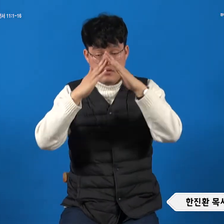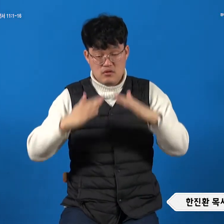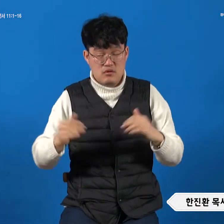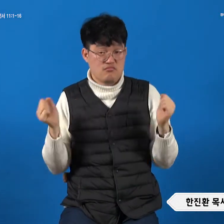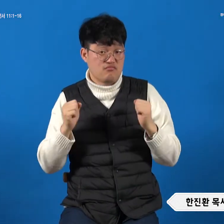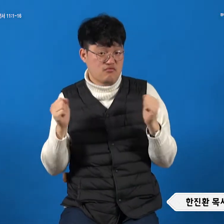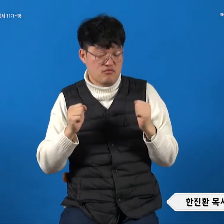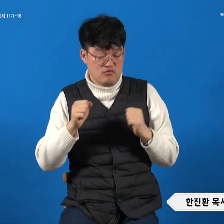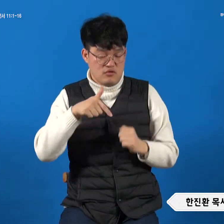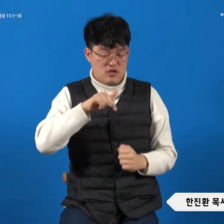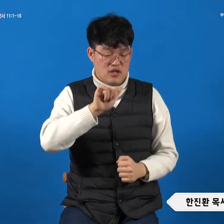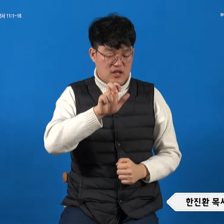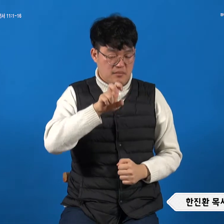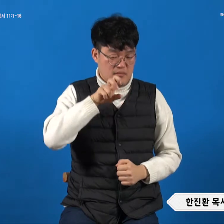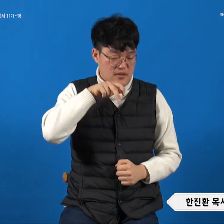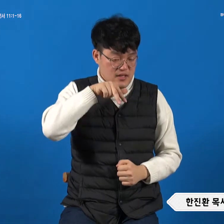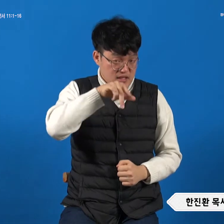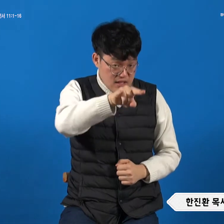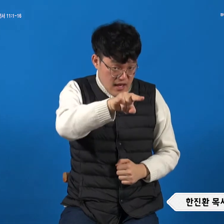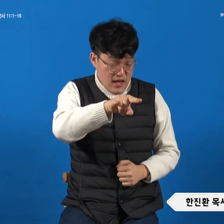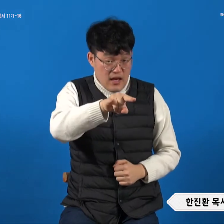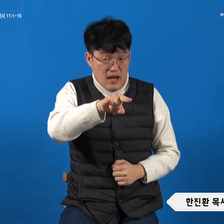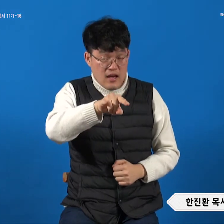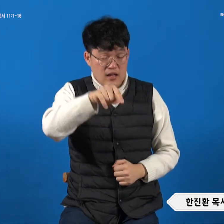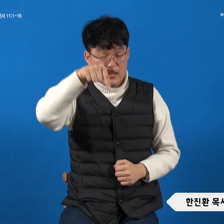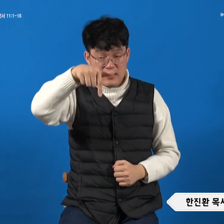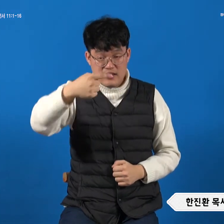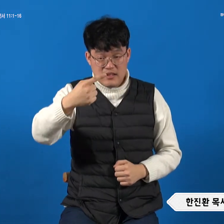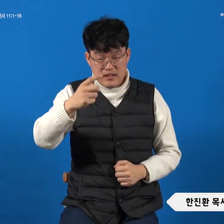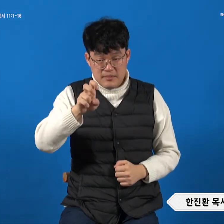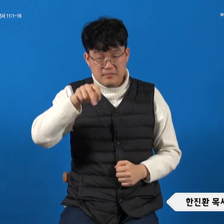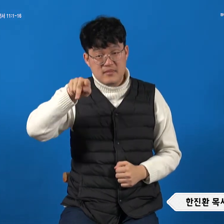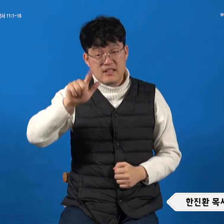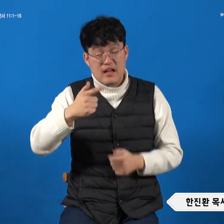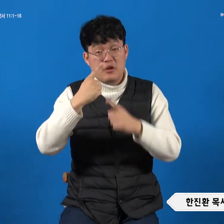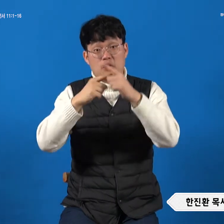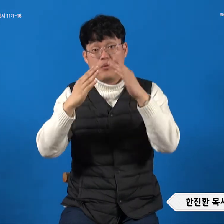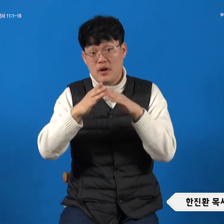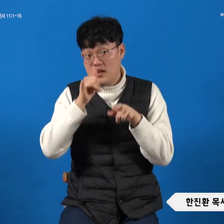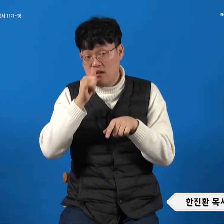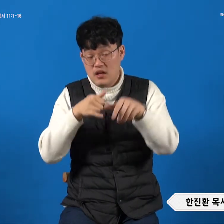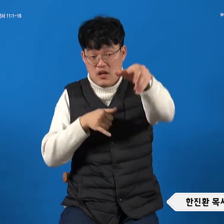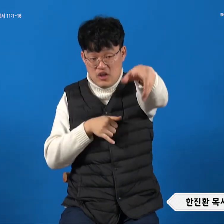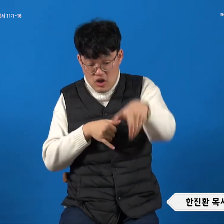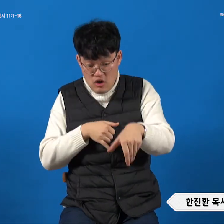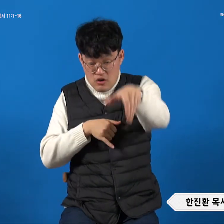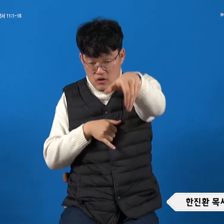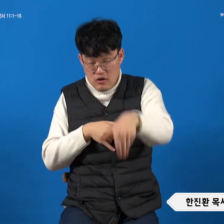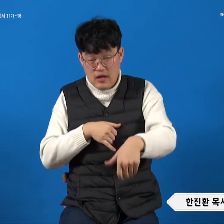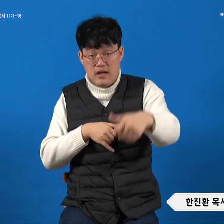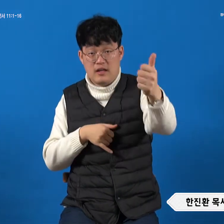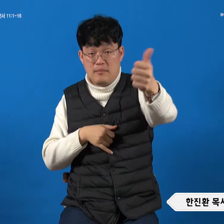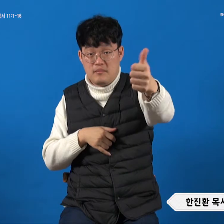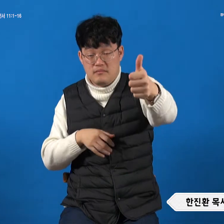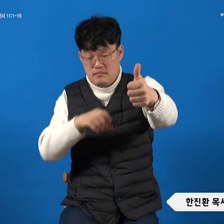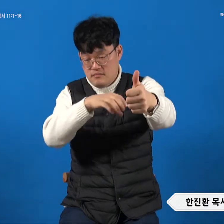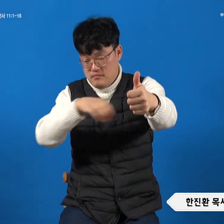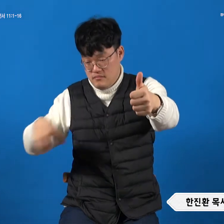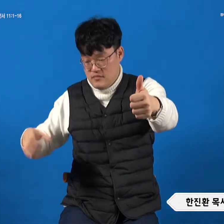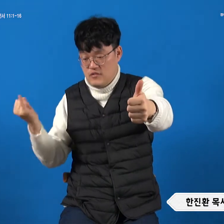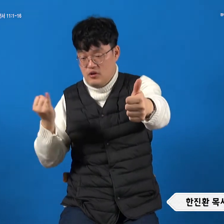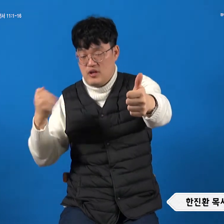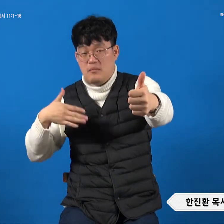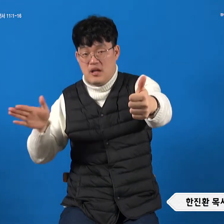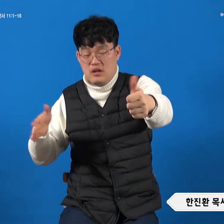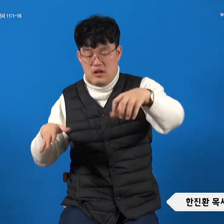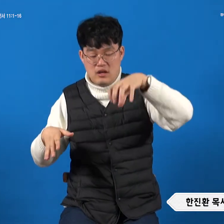전라북도 김제에도 그런 교회가 있고 금산교회 기역자로 지었습니다. 기역자의 한쪽 부분은 남반, 다른